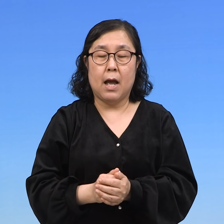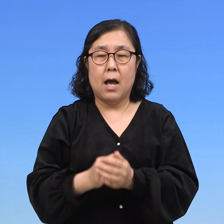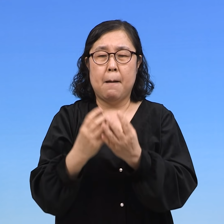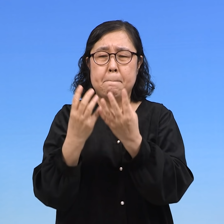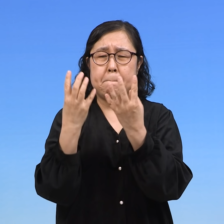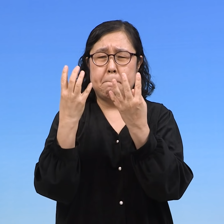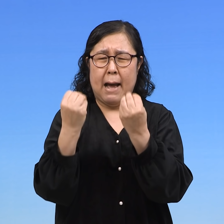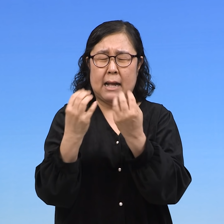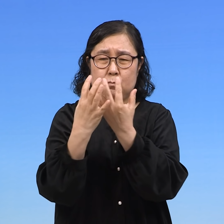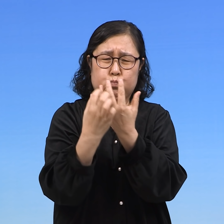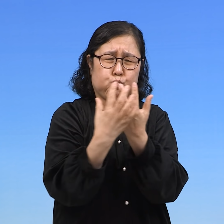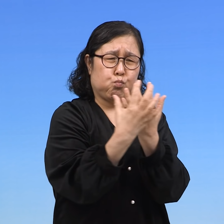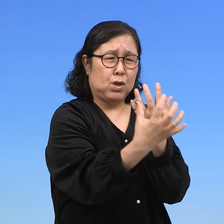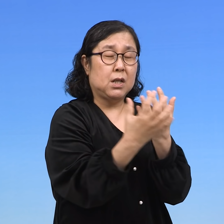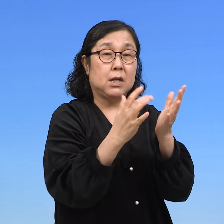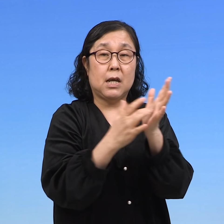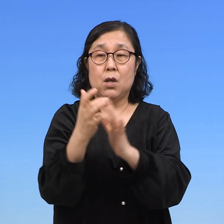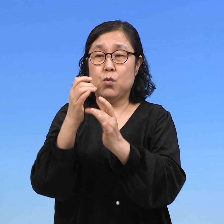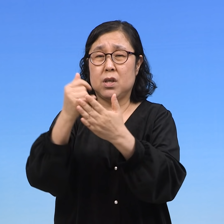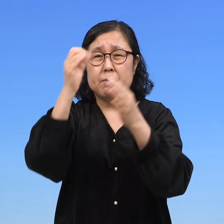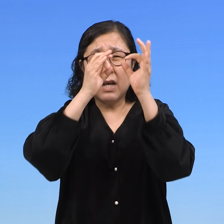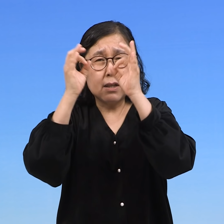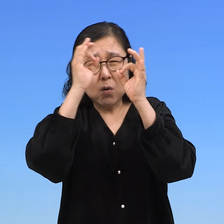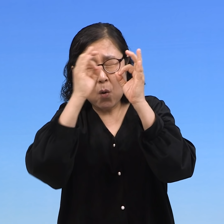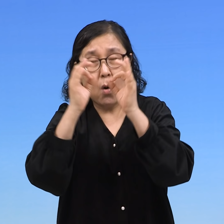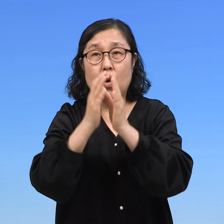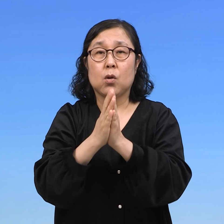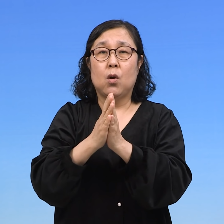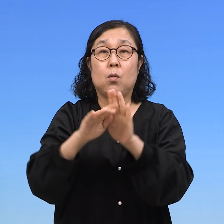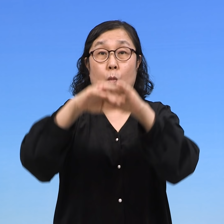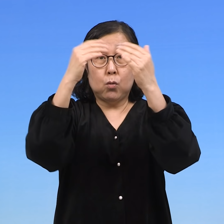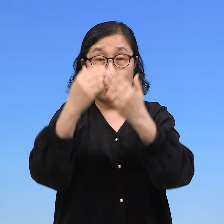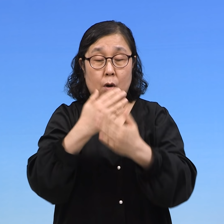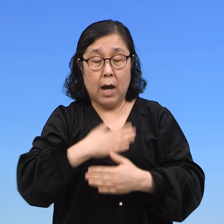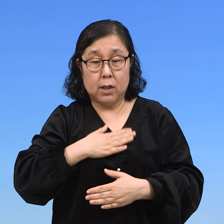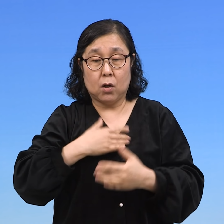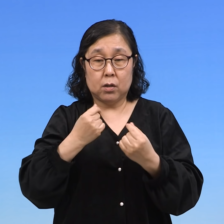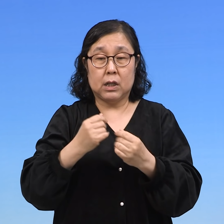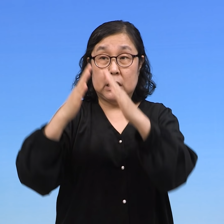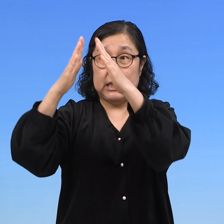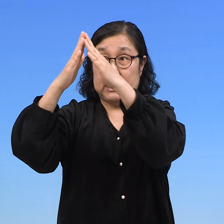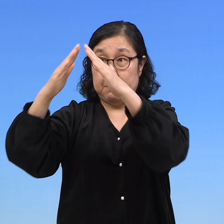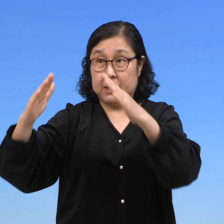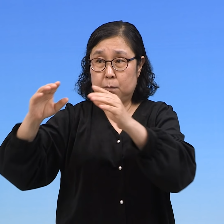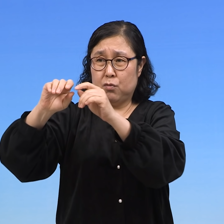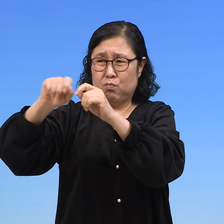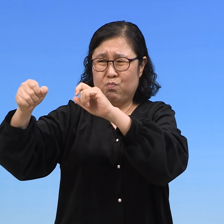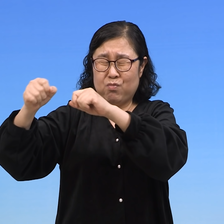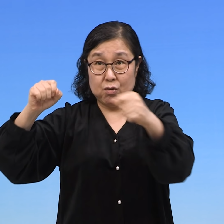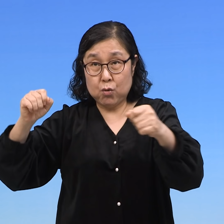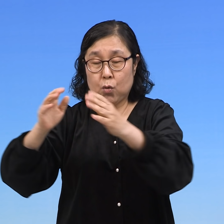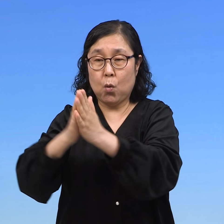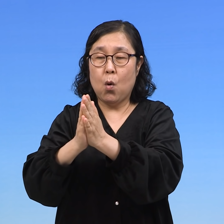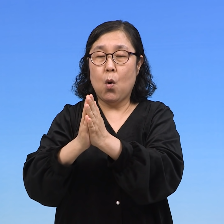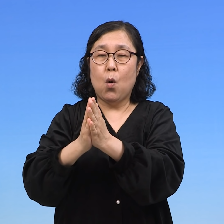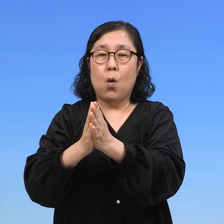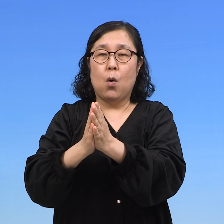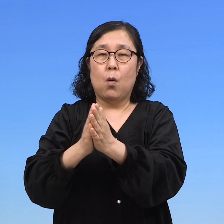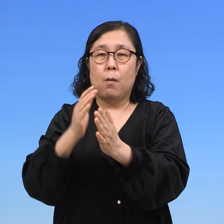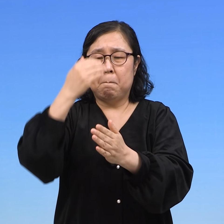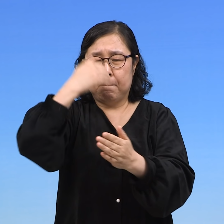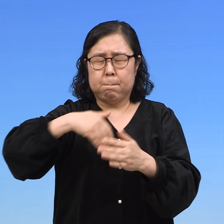수많은 사람들이 예수님을 찾으시고 뭐 나중에는 막 다 하시잖아요 막 지붕을 뚫고 그 중풍병자를 내려야